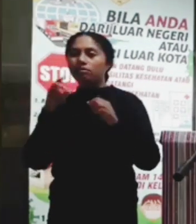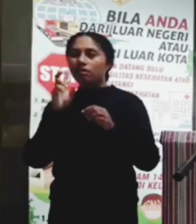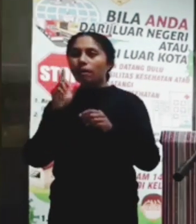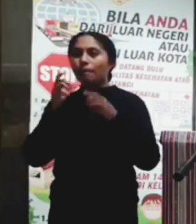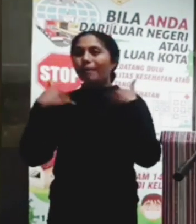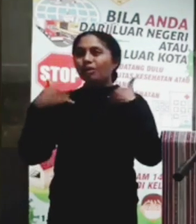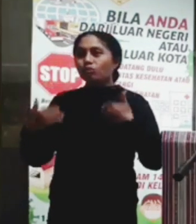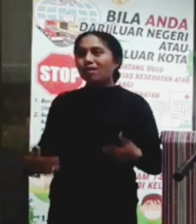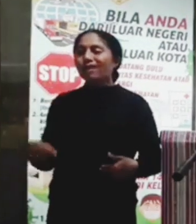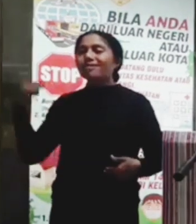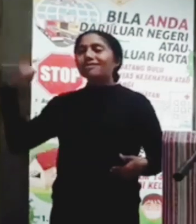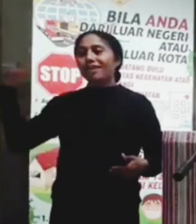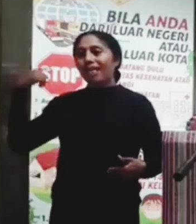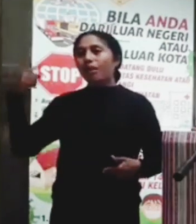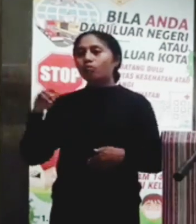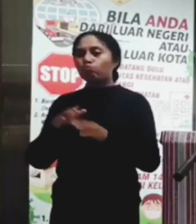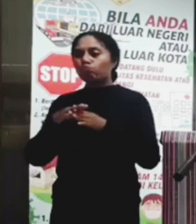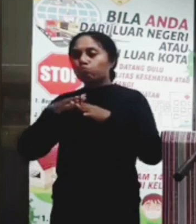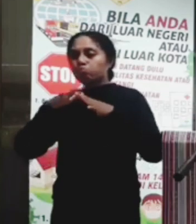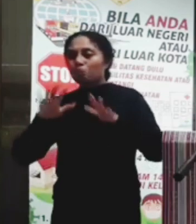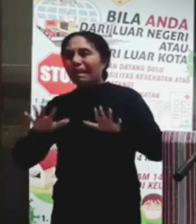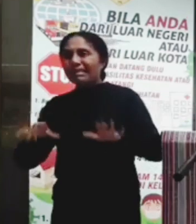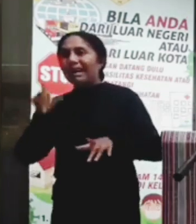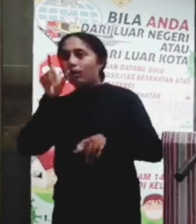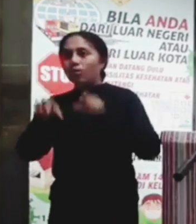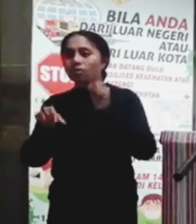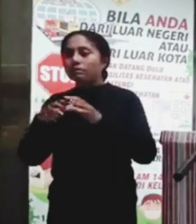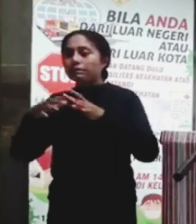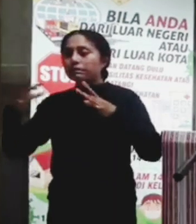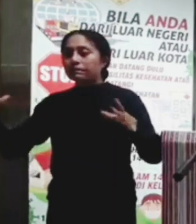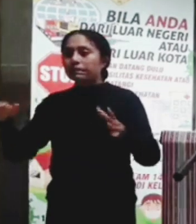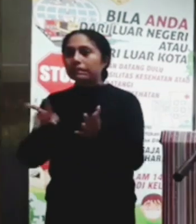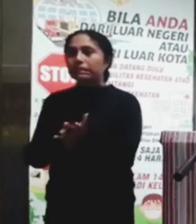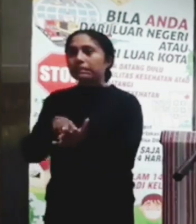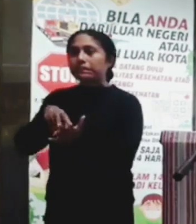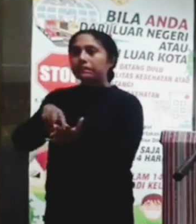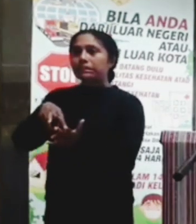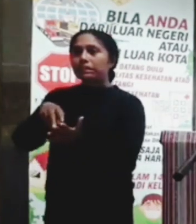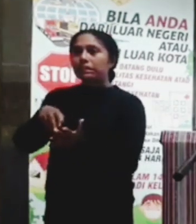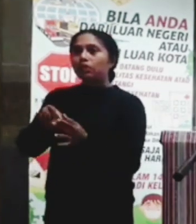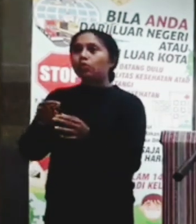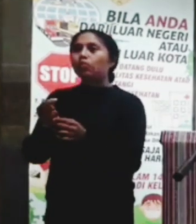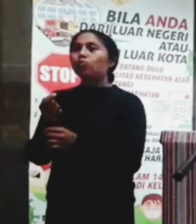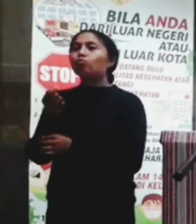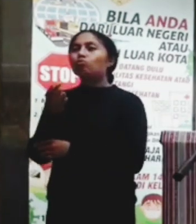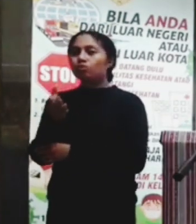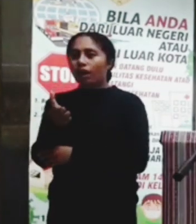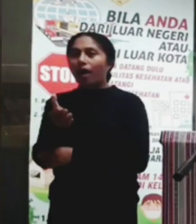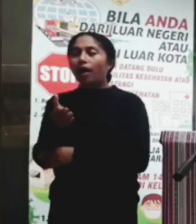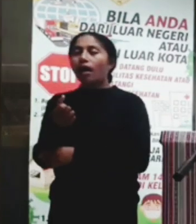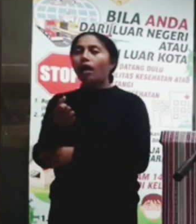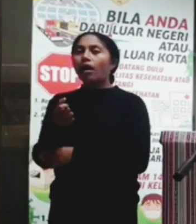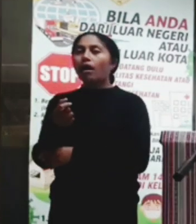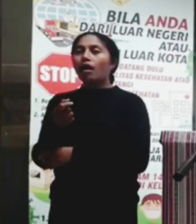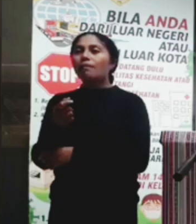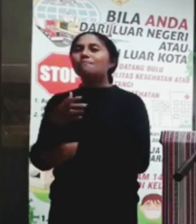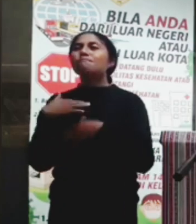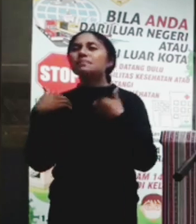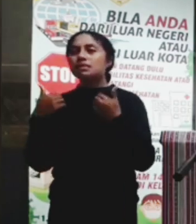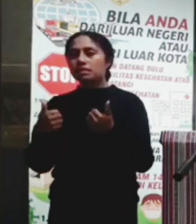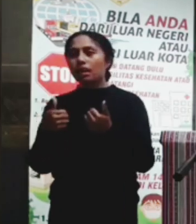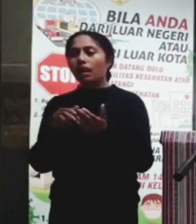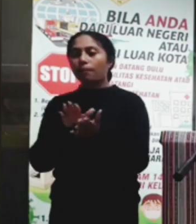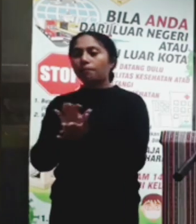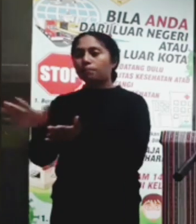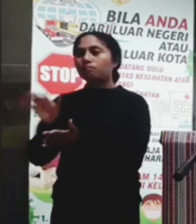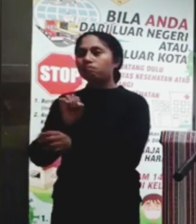selalu bersedih barang di jalan atau di manapun dan itu memudahkan penularan seperti yang